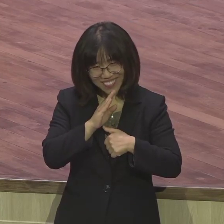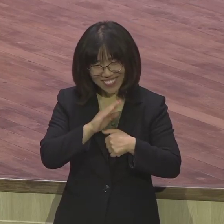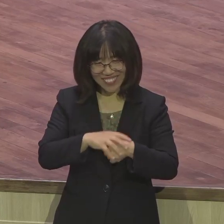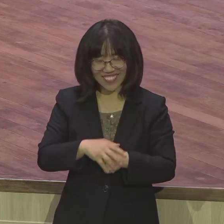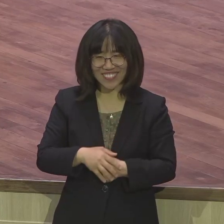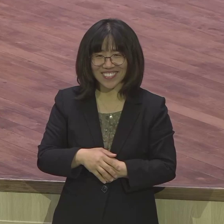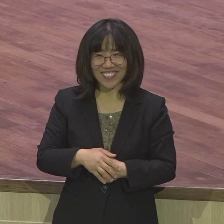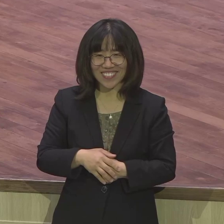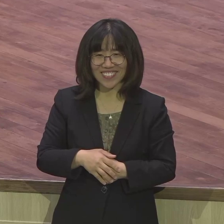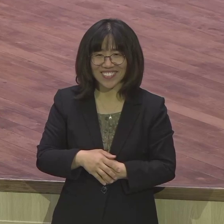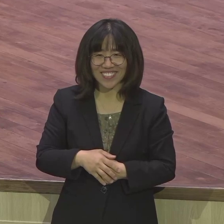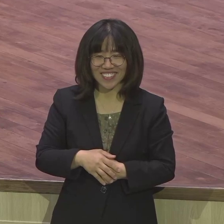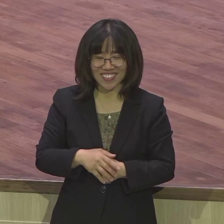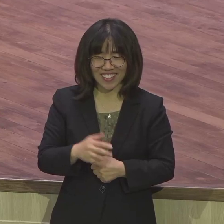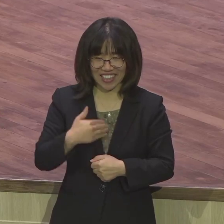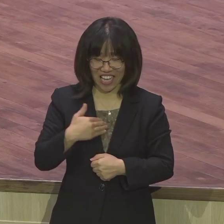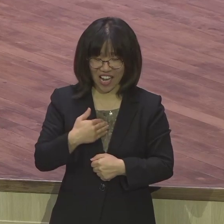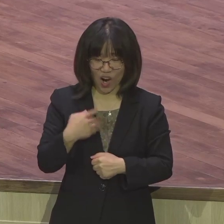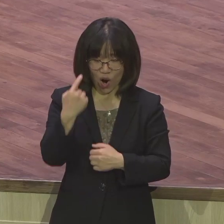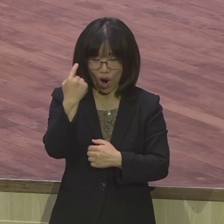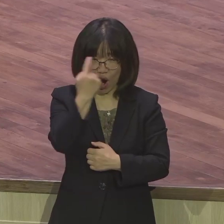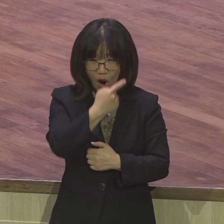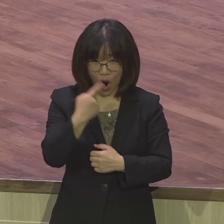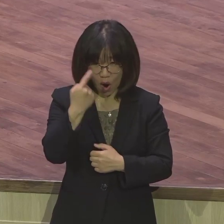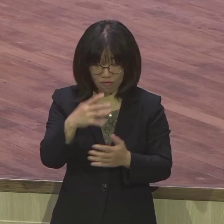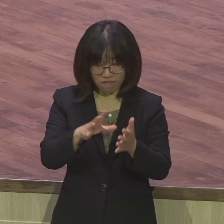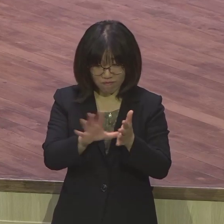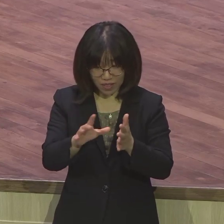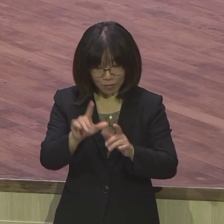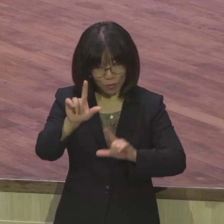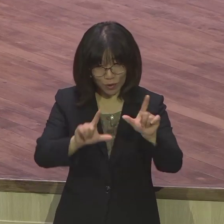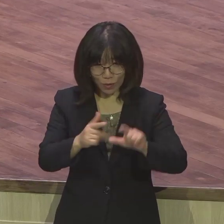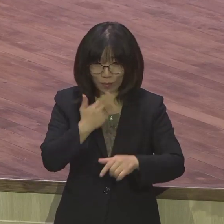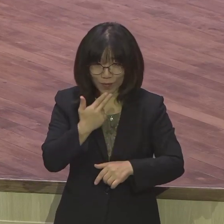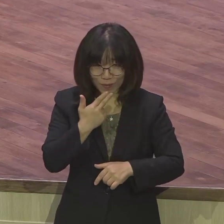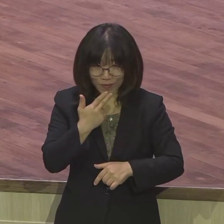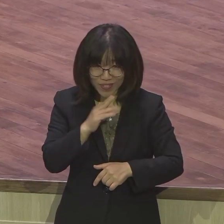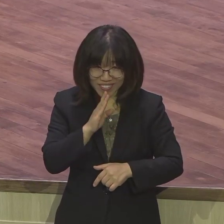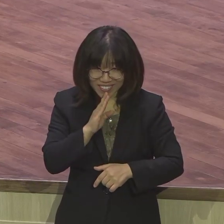세상적으로 막 이렇게 체질이 막 드러나진 않잖아, 그죠? 아, 대답이 없네요.